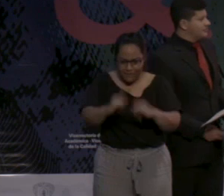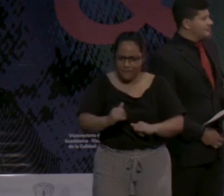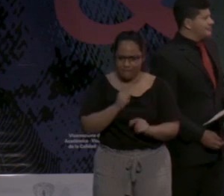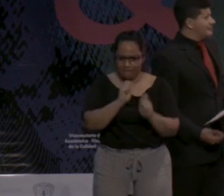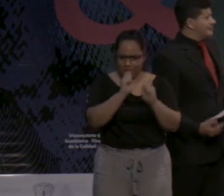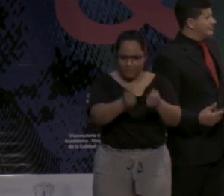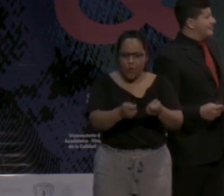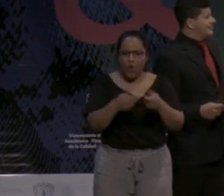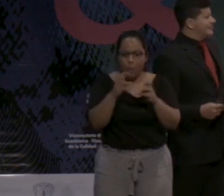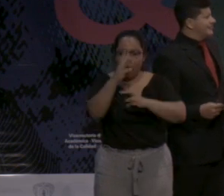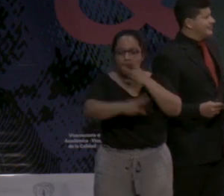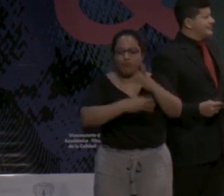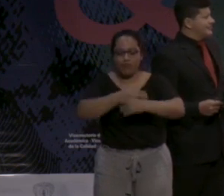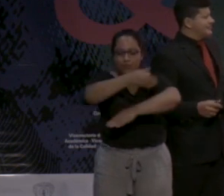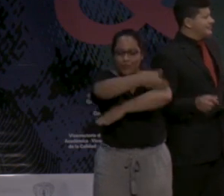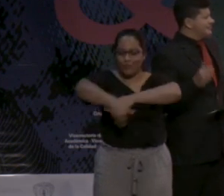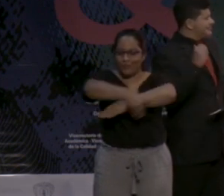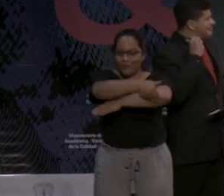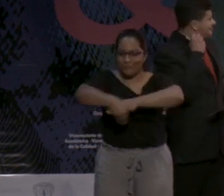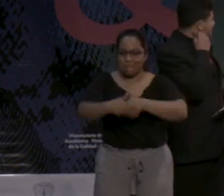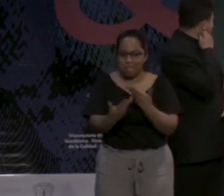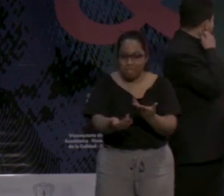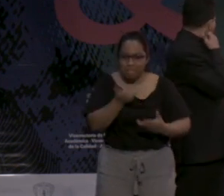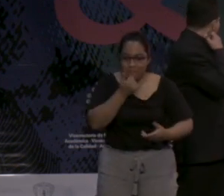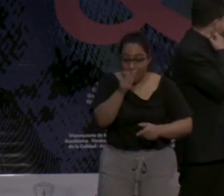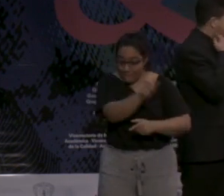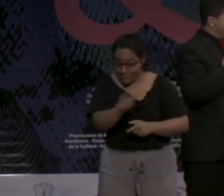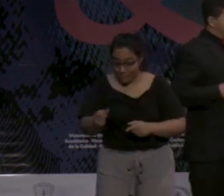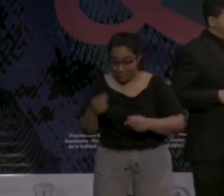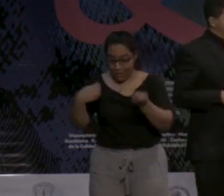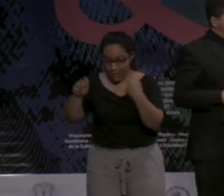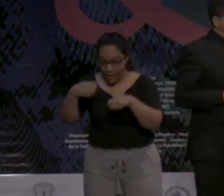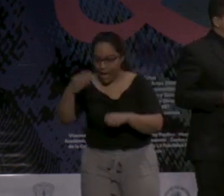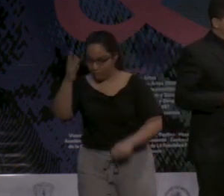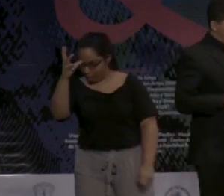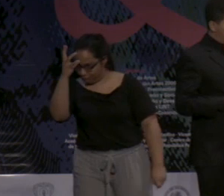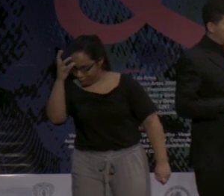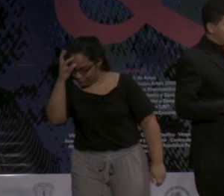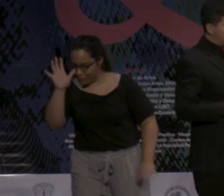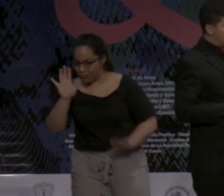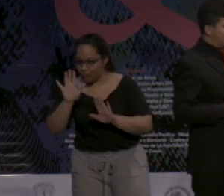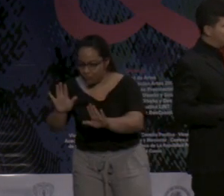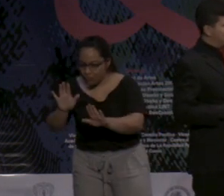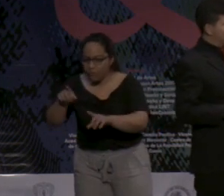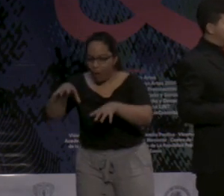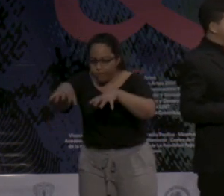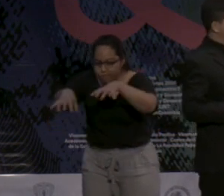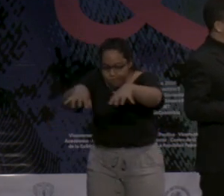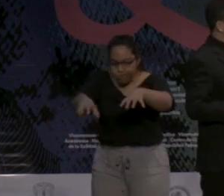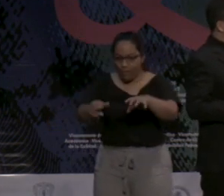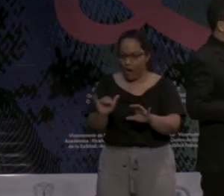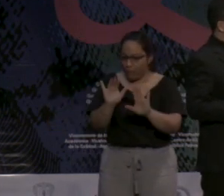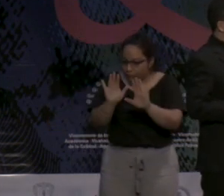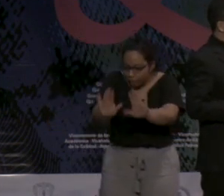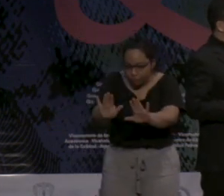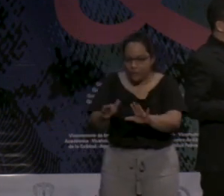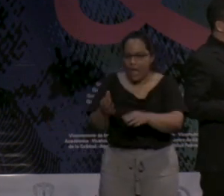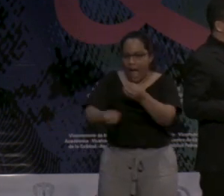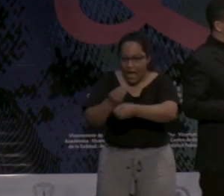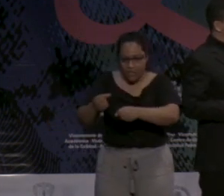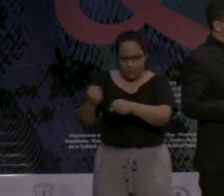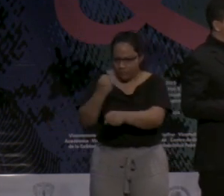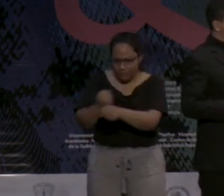Y la última acción, pasa por favor. Pueden mirar esto completo. Fue el mundo desde el andén. Con esta llegamos como al final de la